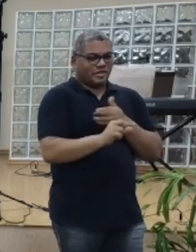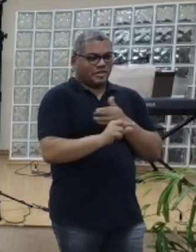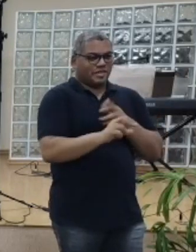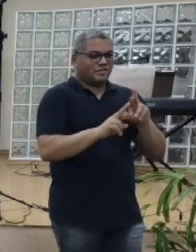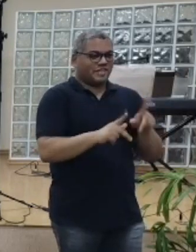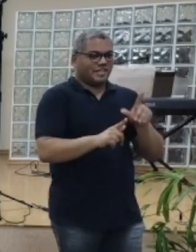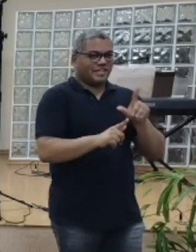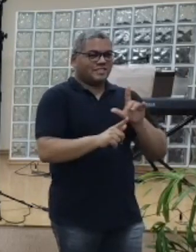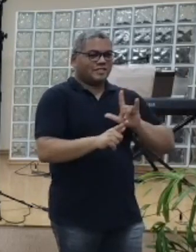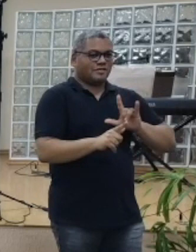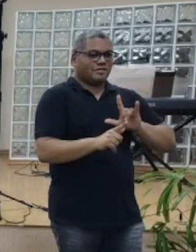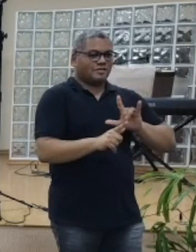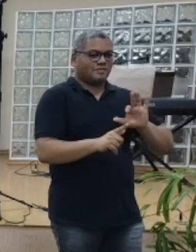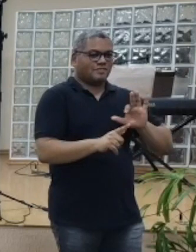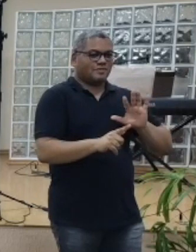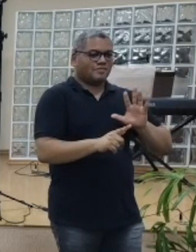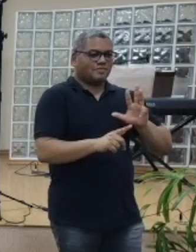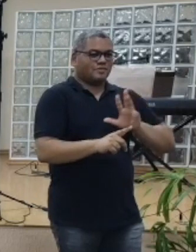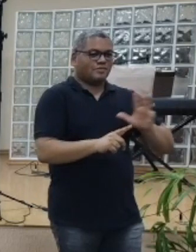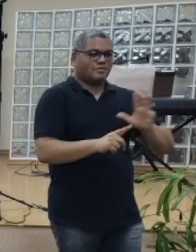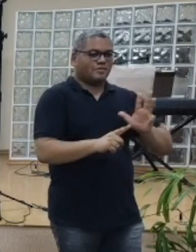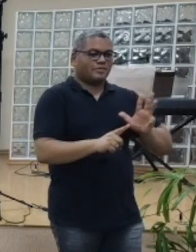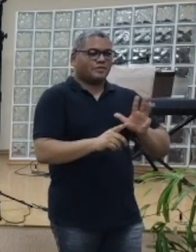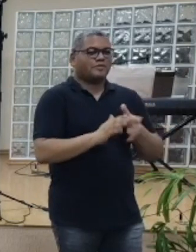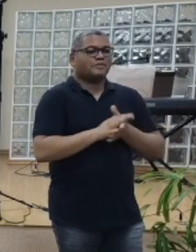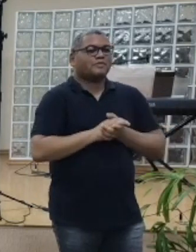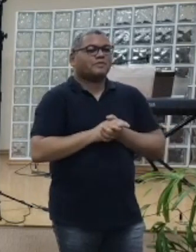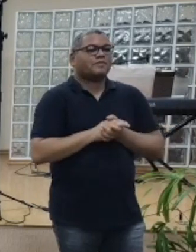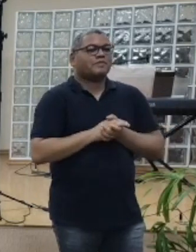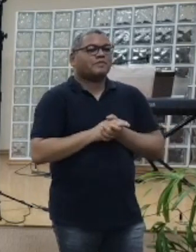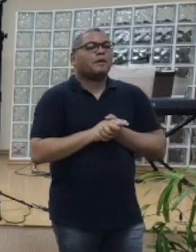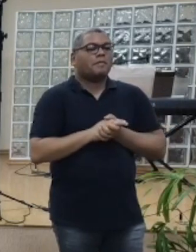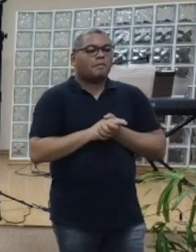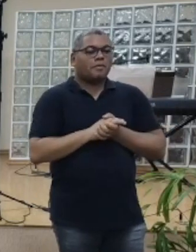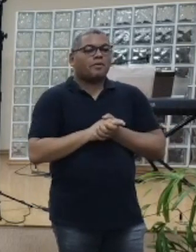É muito bom viajar, é muito bom estar de volta.